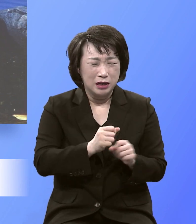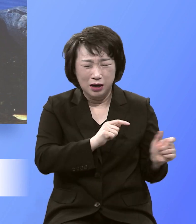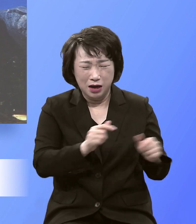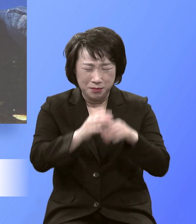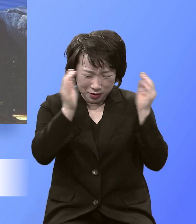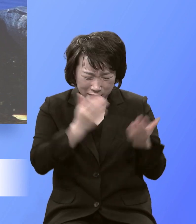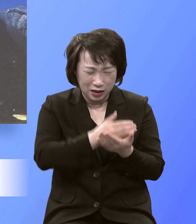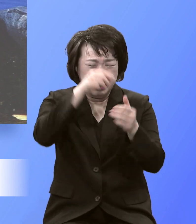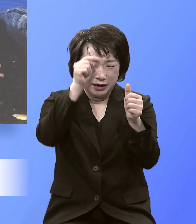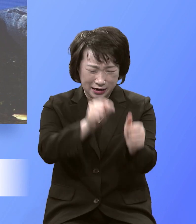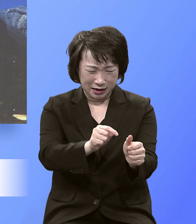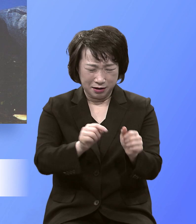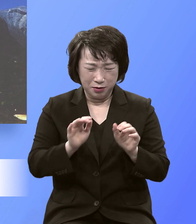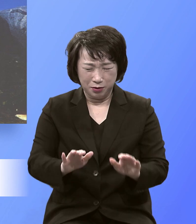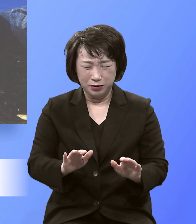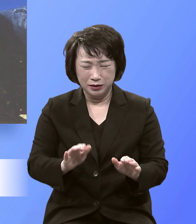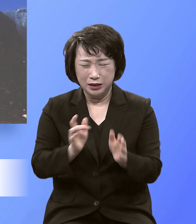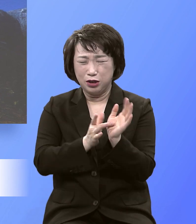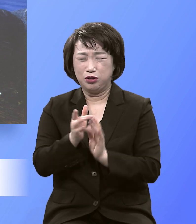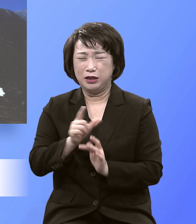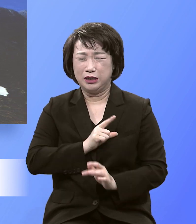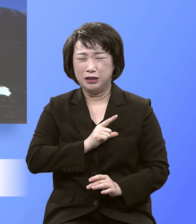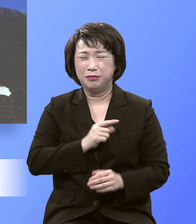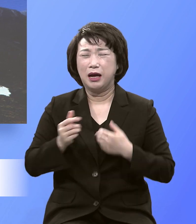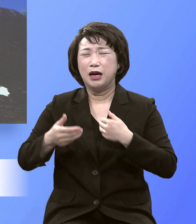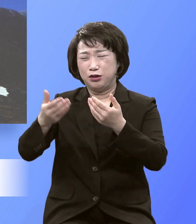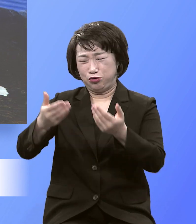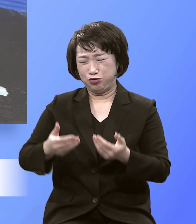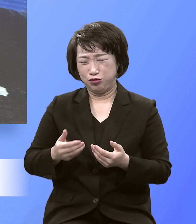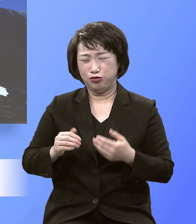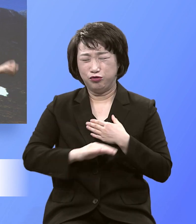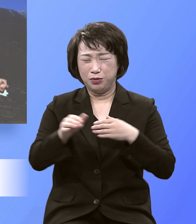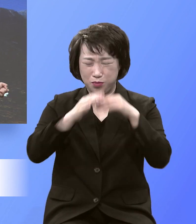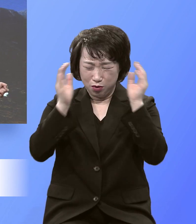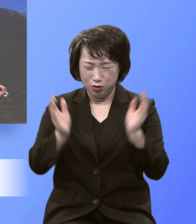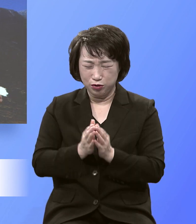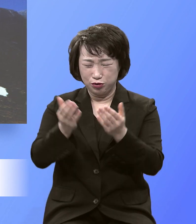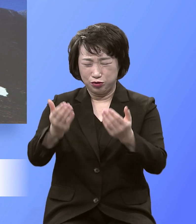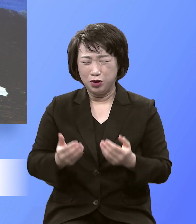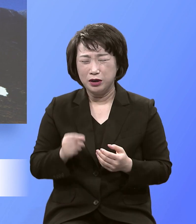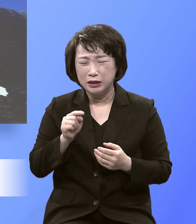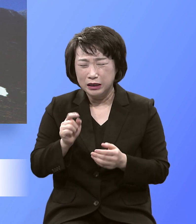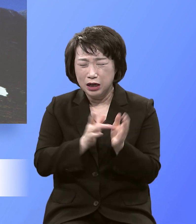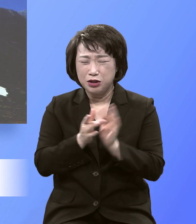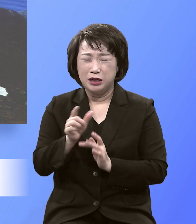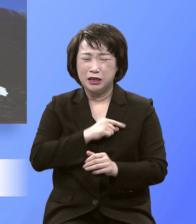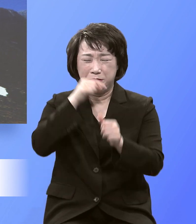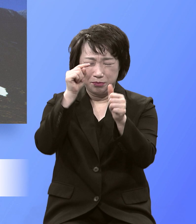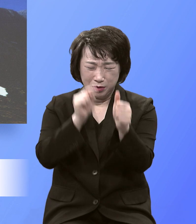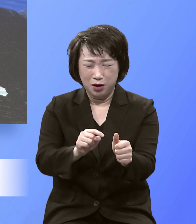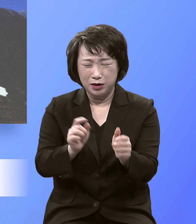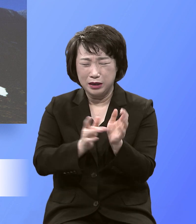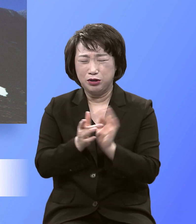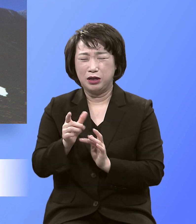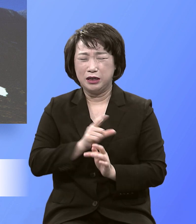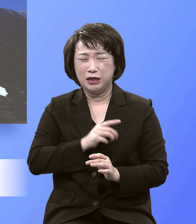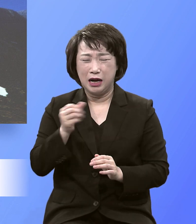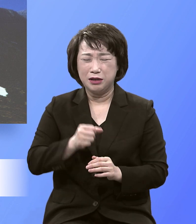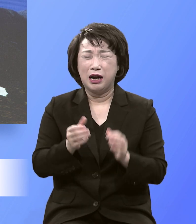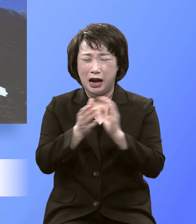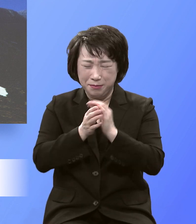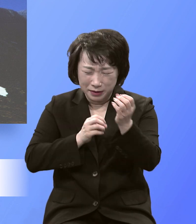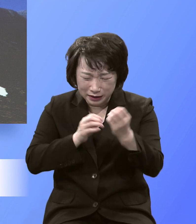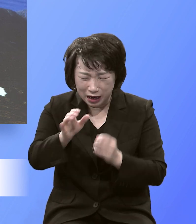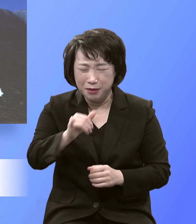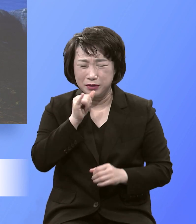떠나갈지어다. 오늘 예수 이름을 내게 주시고 우리 모두에게 주셨으니 그 이름으로 명령하고 그 이름으로